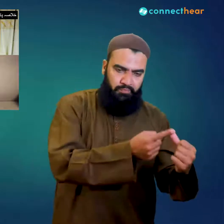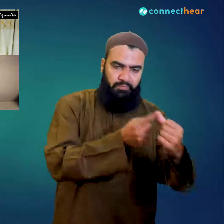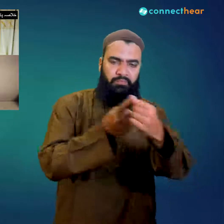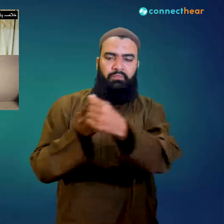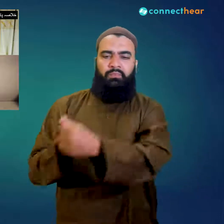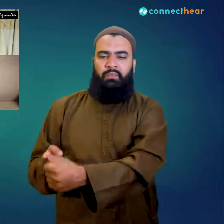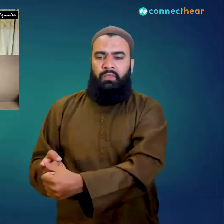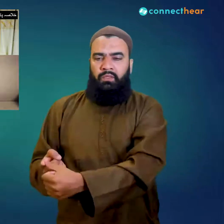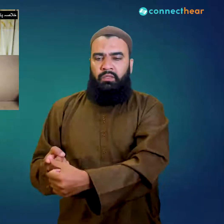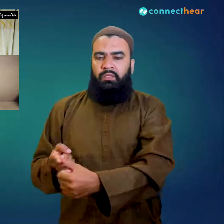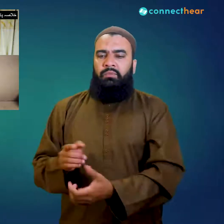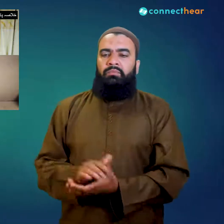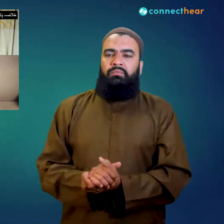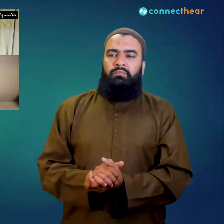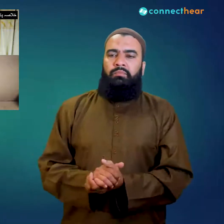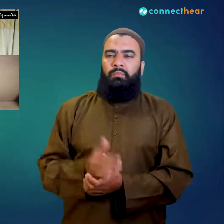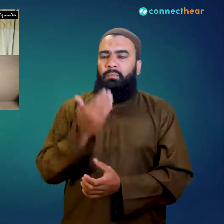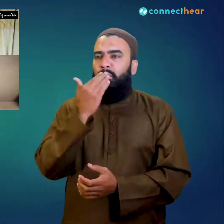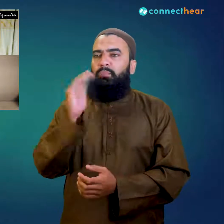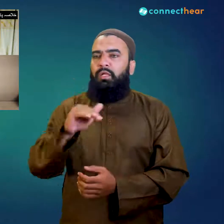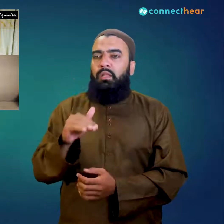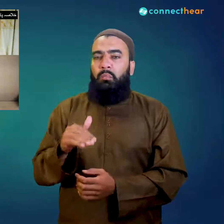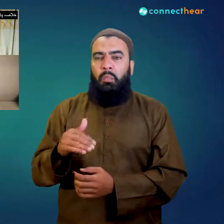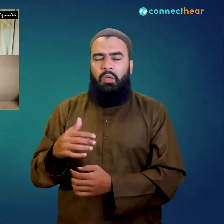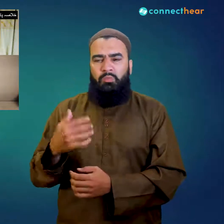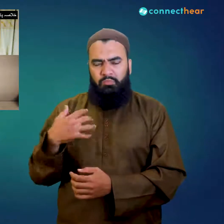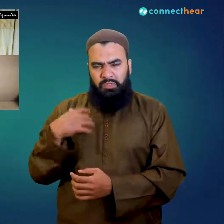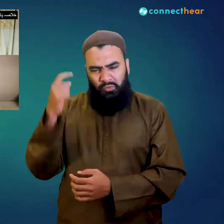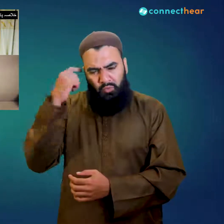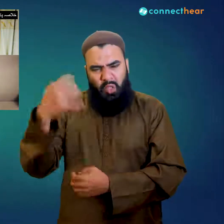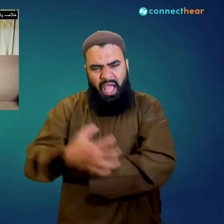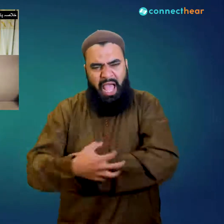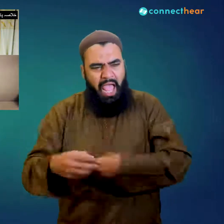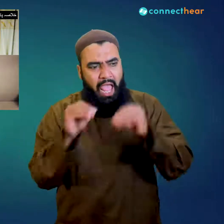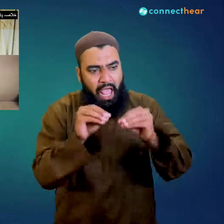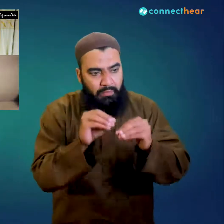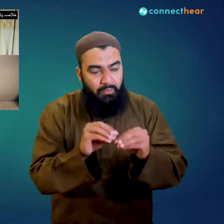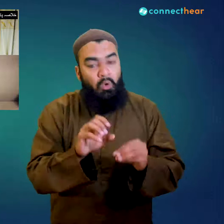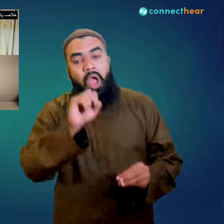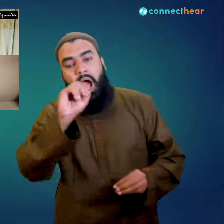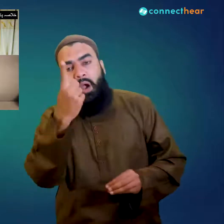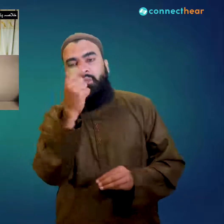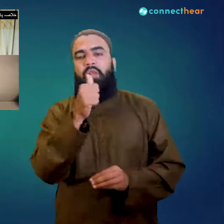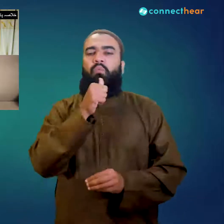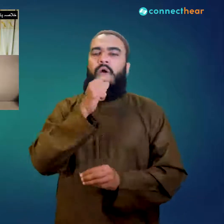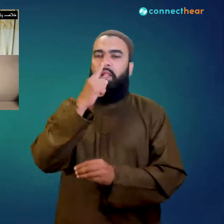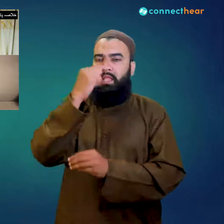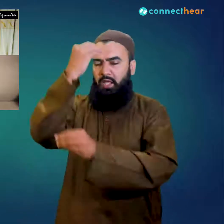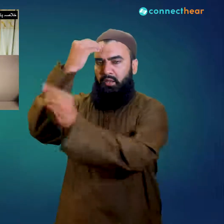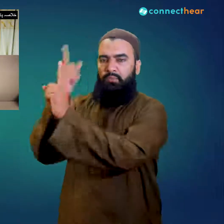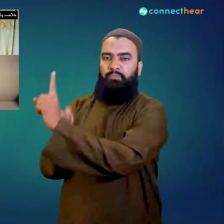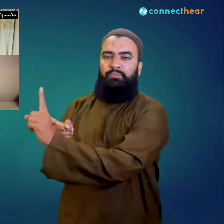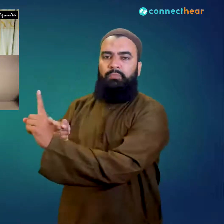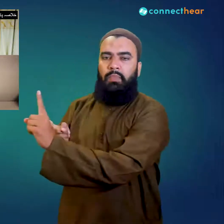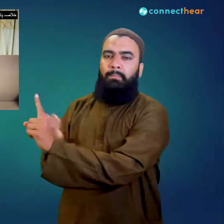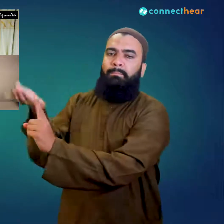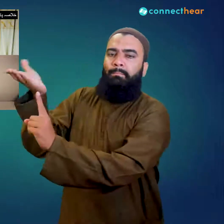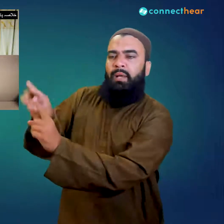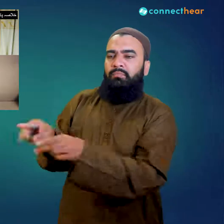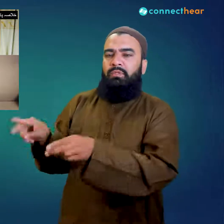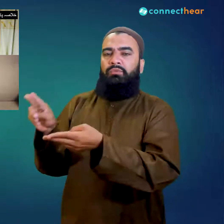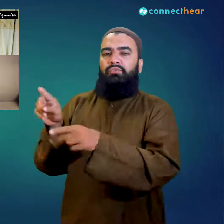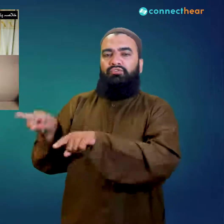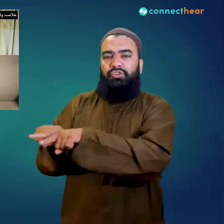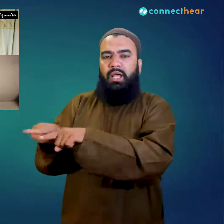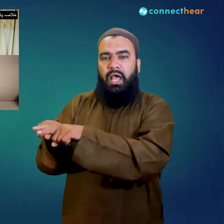پر، مسافروں پر، قرض داروں پر، ان پر جب خرچ کیا جائے گا تو اللہ کا راستہ